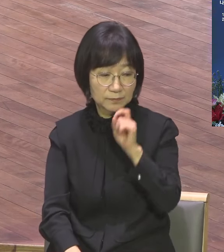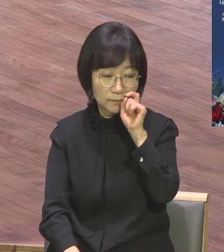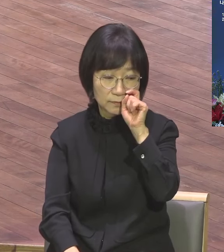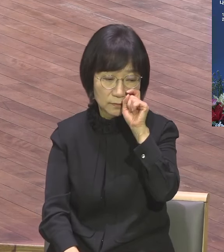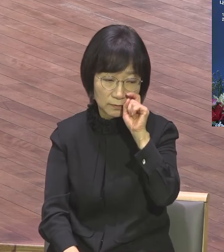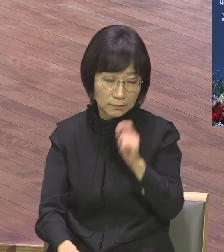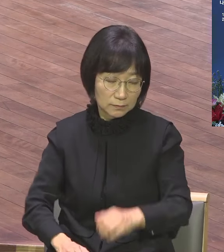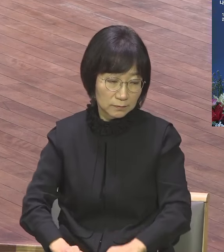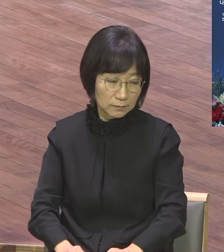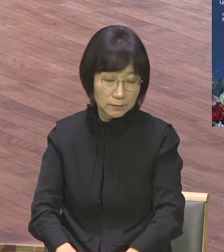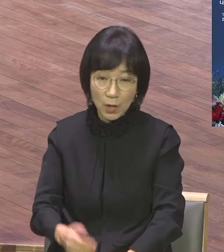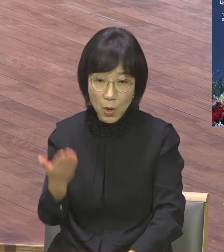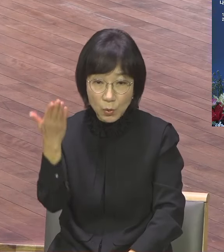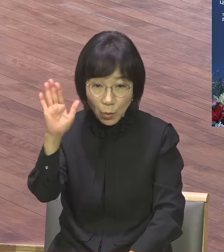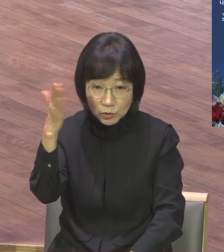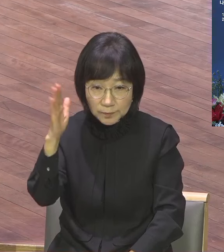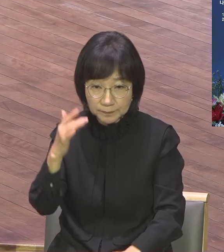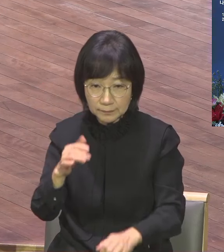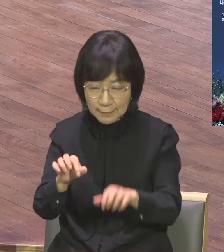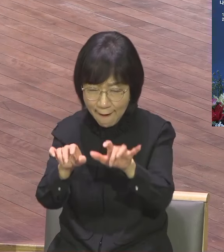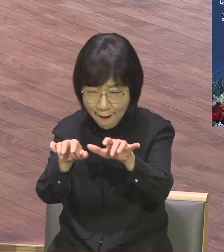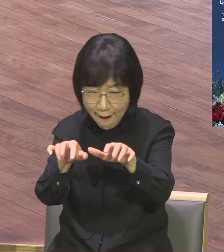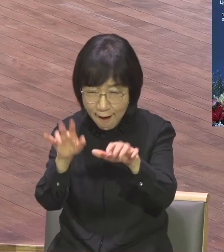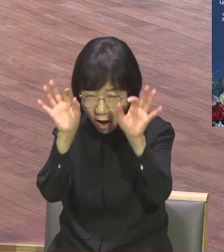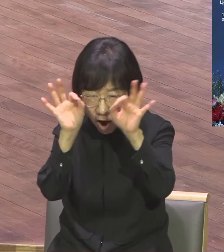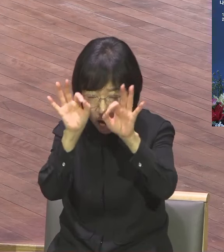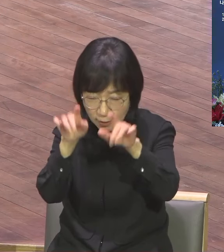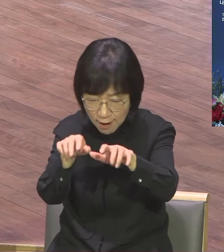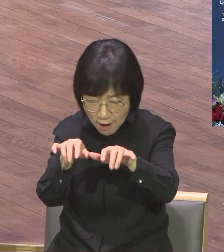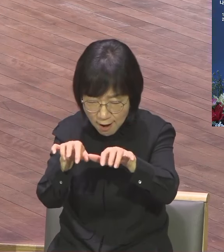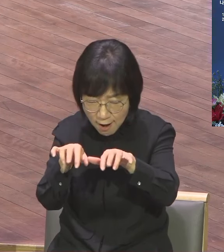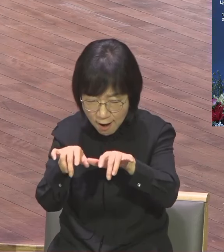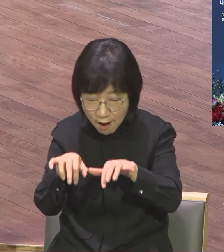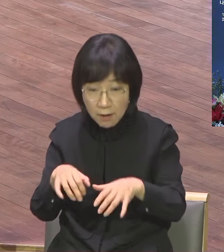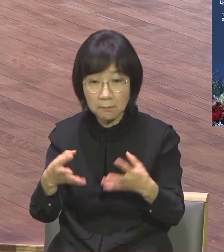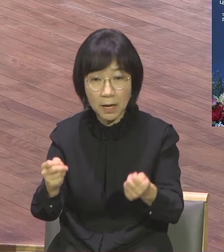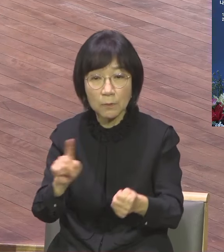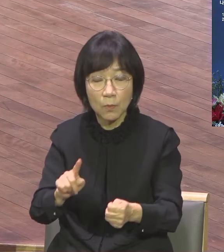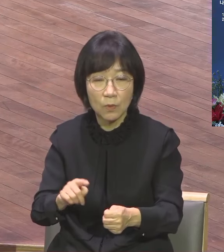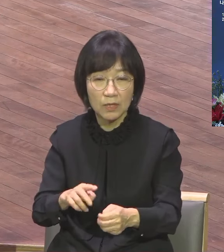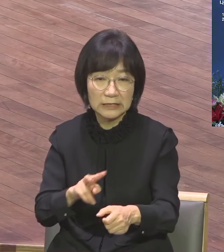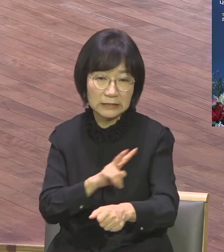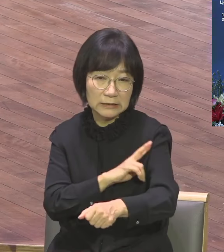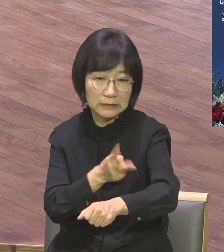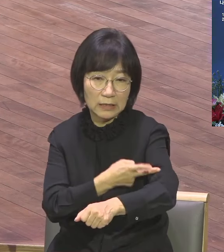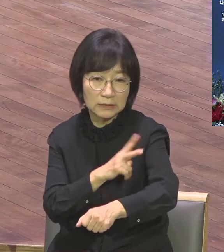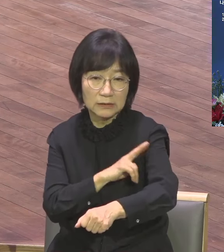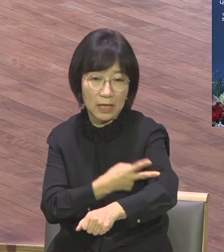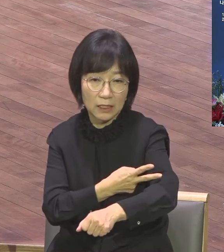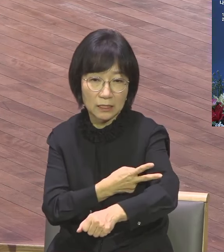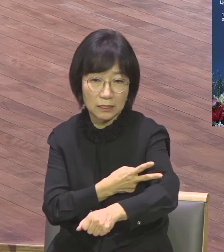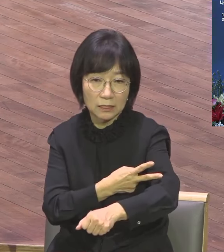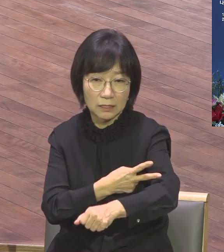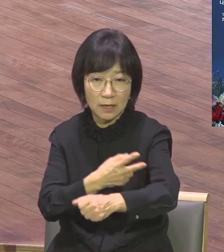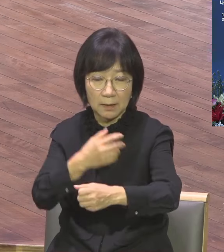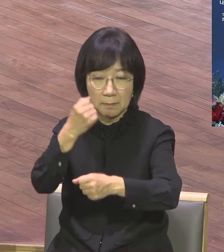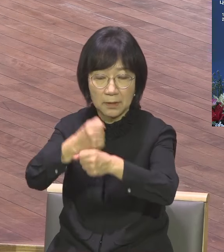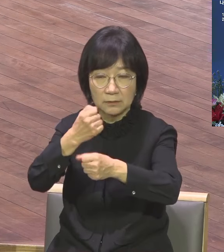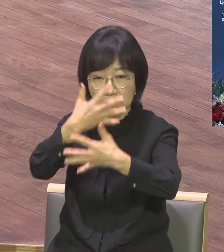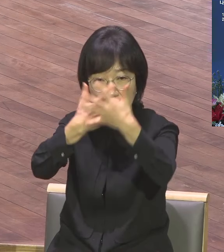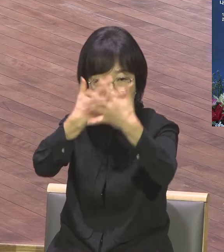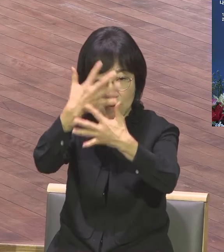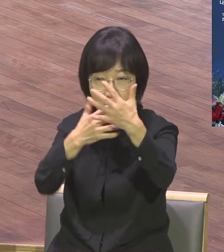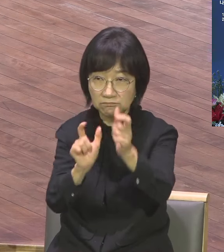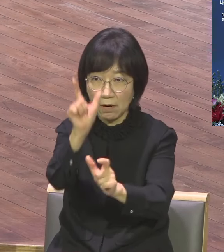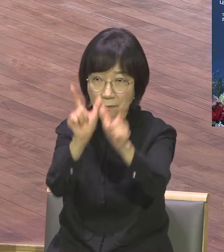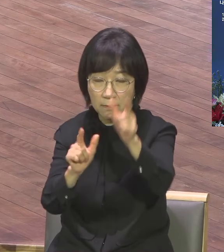검색이 지금 이 이단들 만들어 놓은 인터넷이에요. 이 화면들이